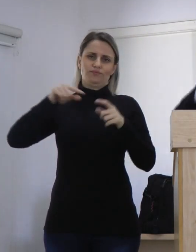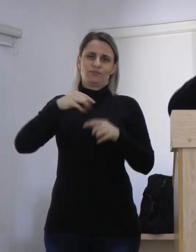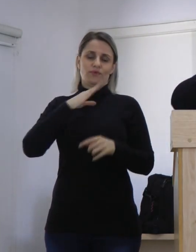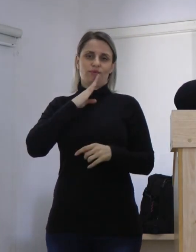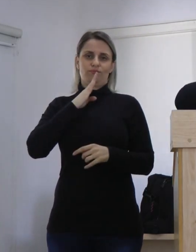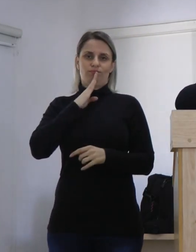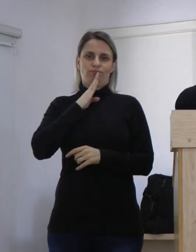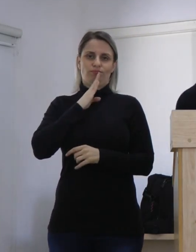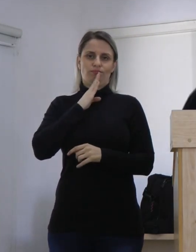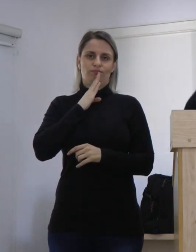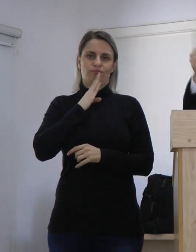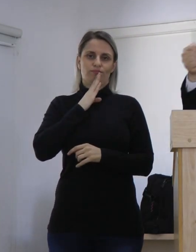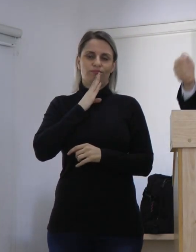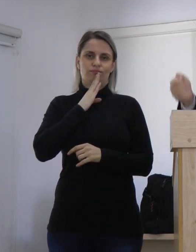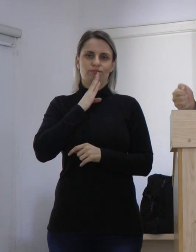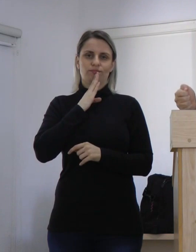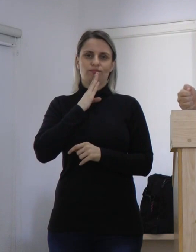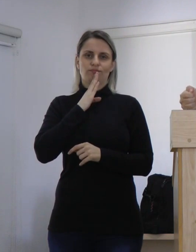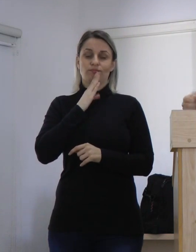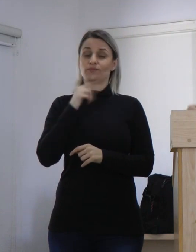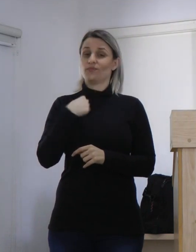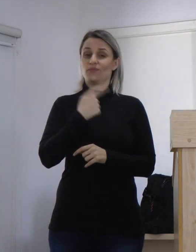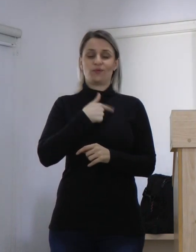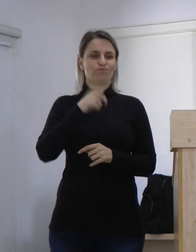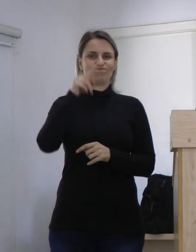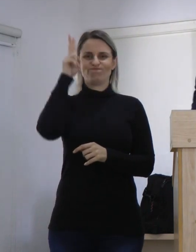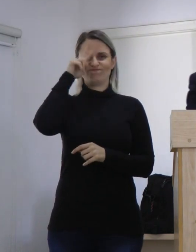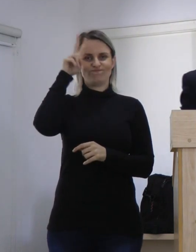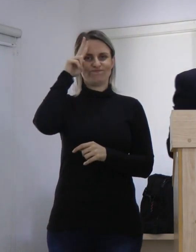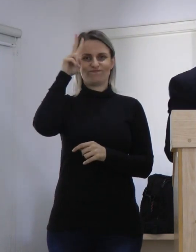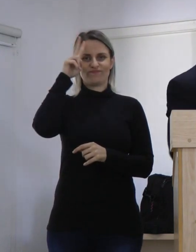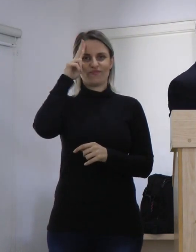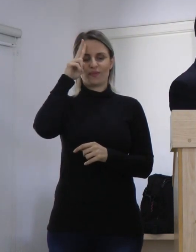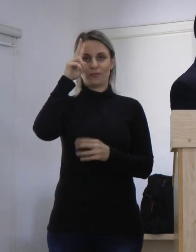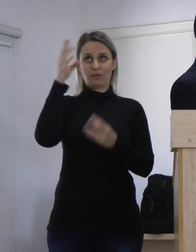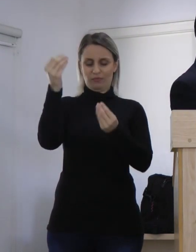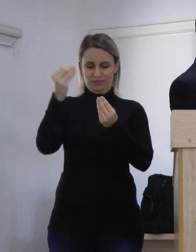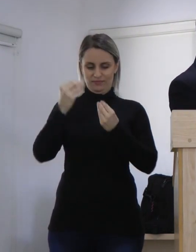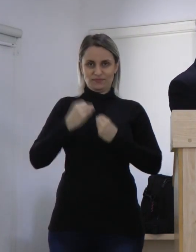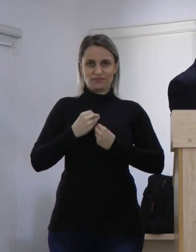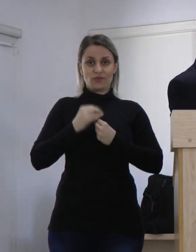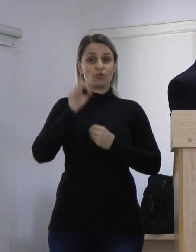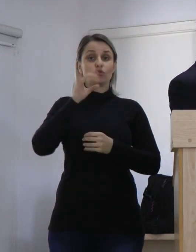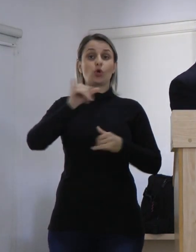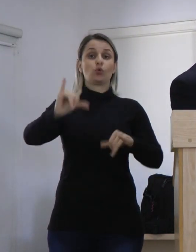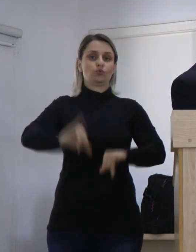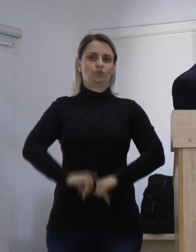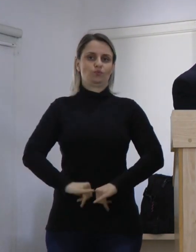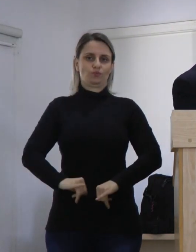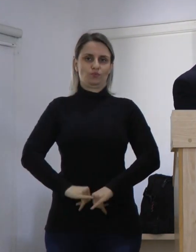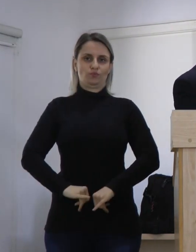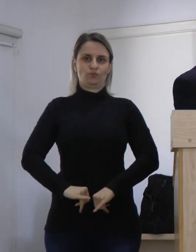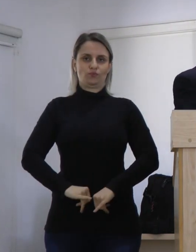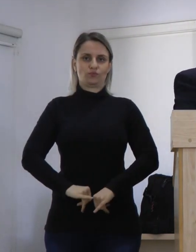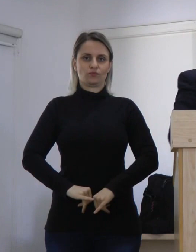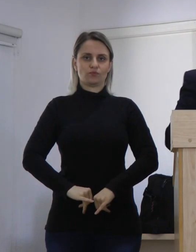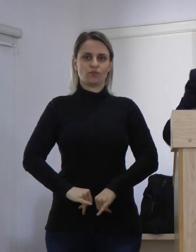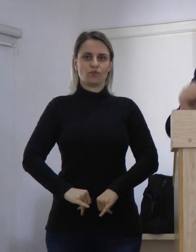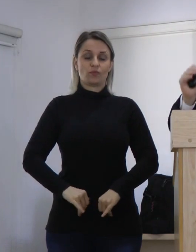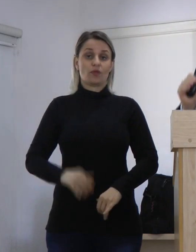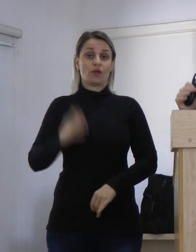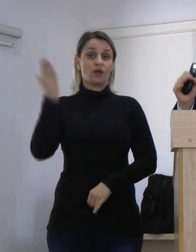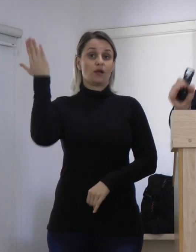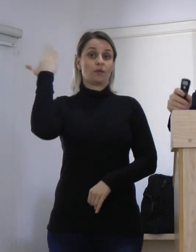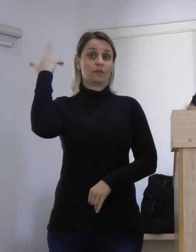E a gente não lembra da recompensa, só do sofrimento. Antes privilégio para alguns, agora meritocracia. Salvação gratuita não,